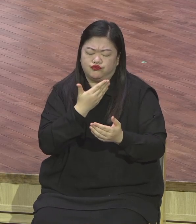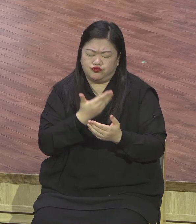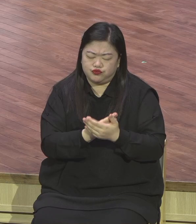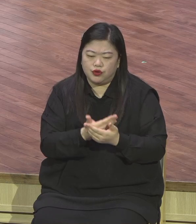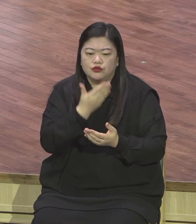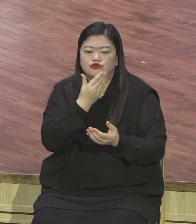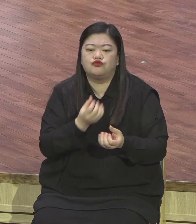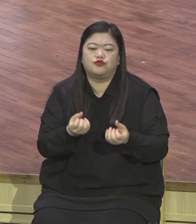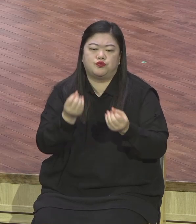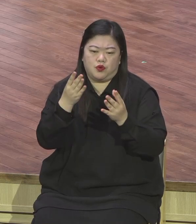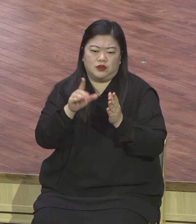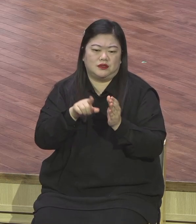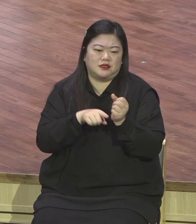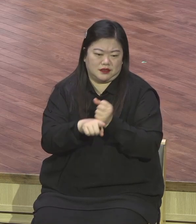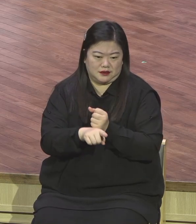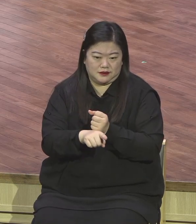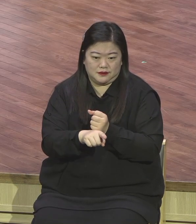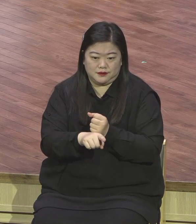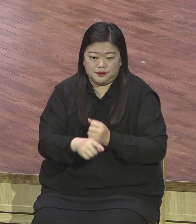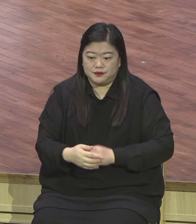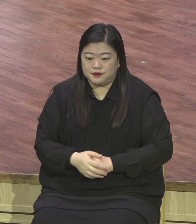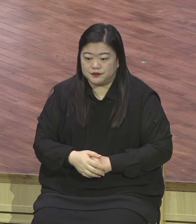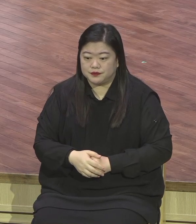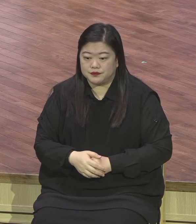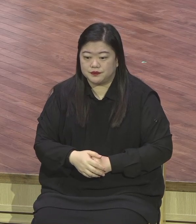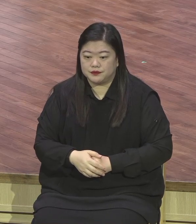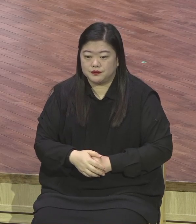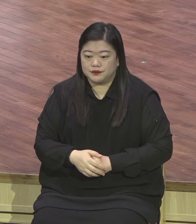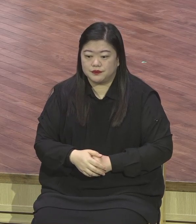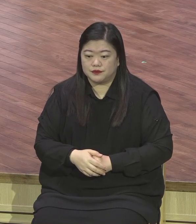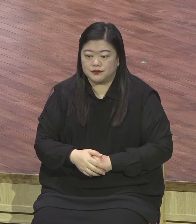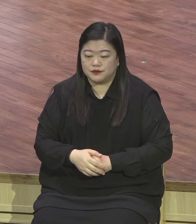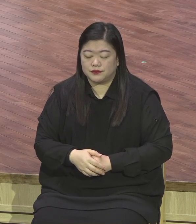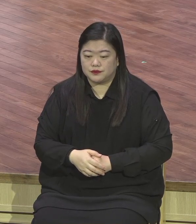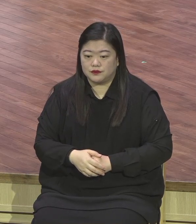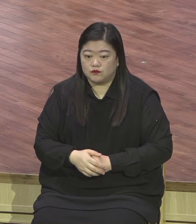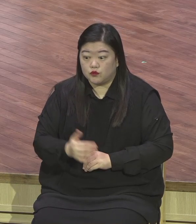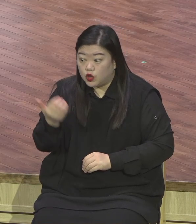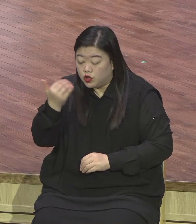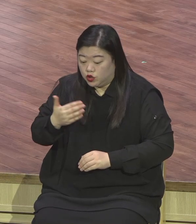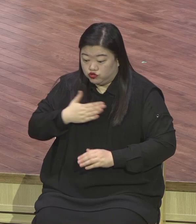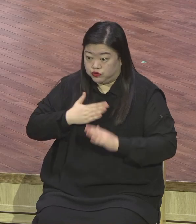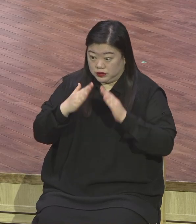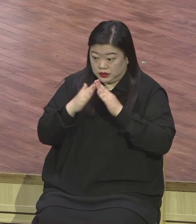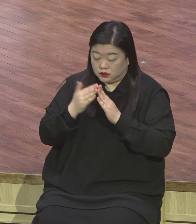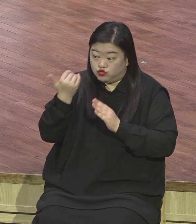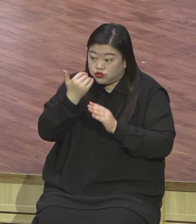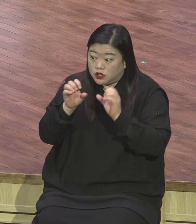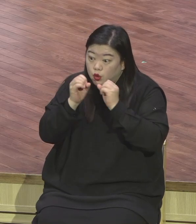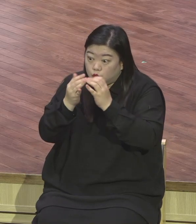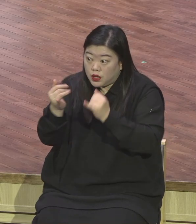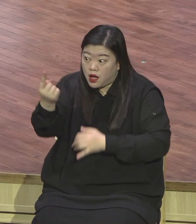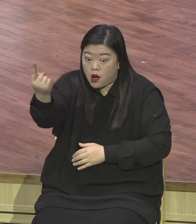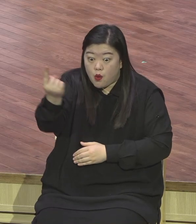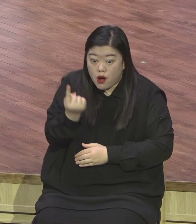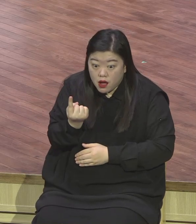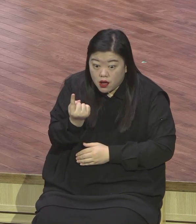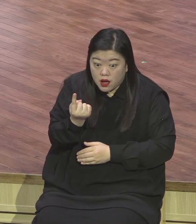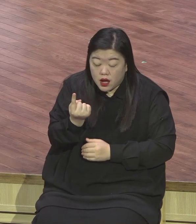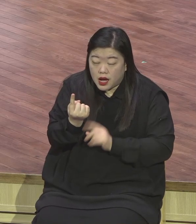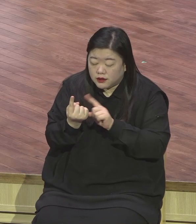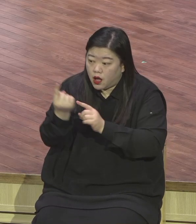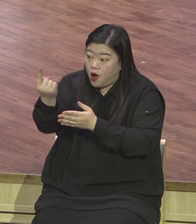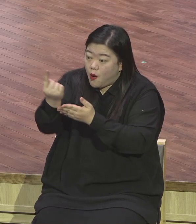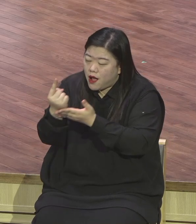여기서 말씀을 하고 있습니다 전도자를 영접하는 것은 예수님을 모신 것 같다